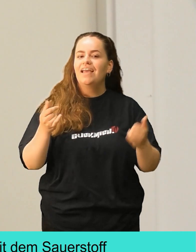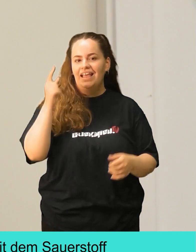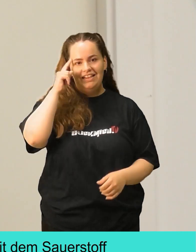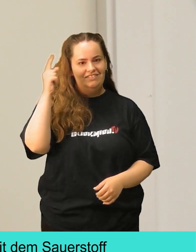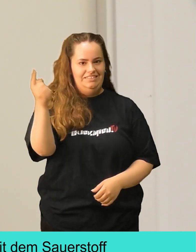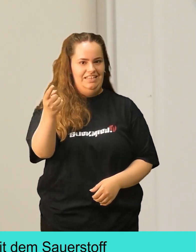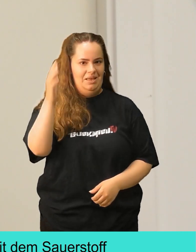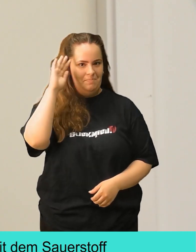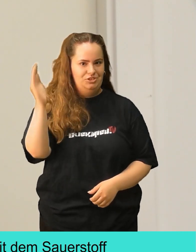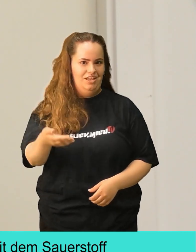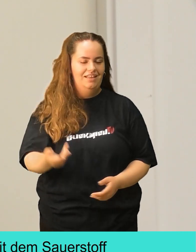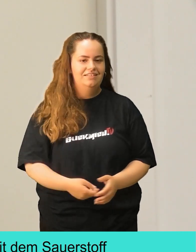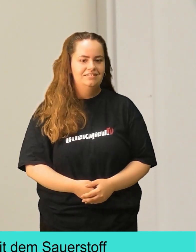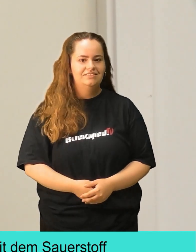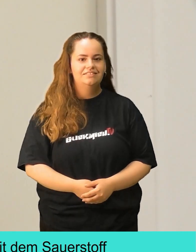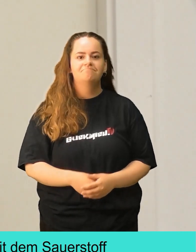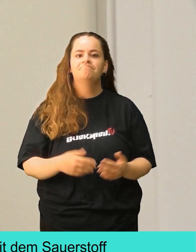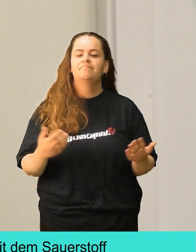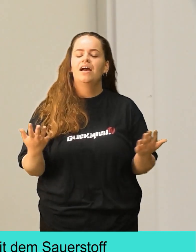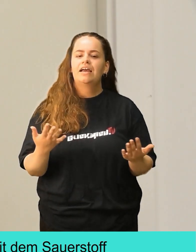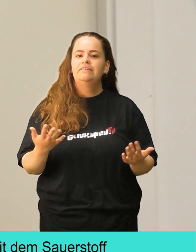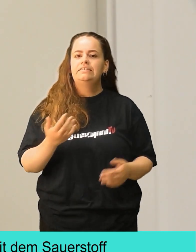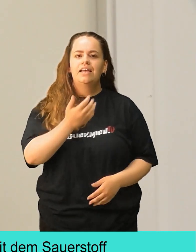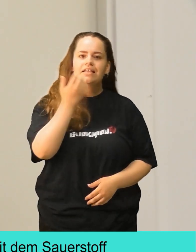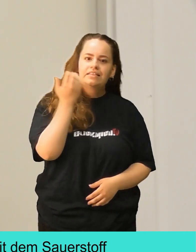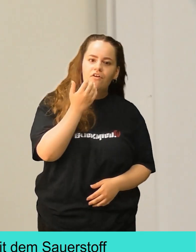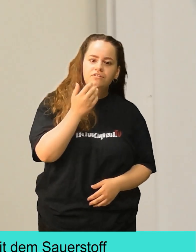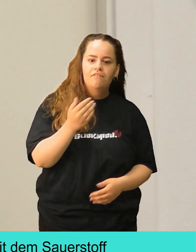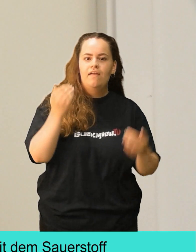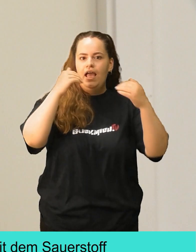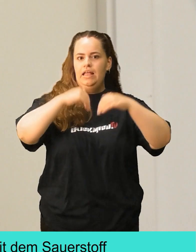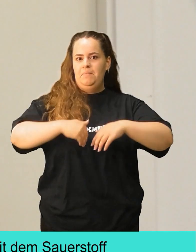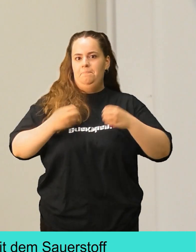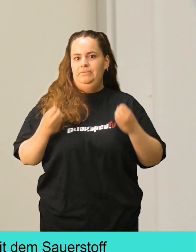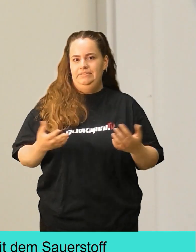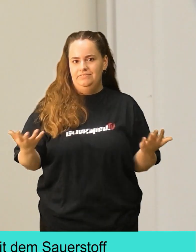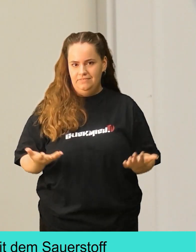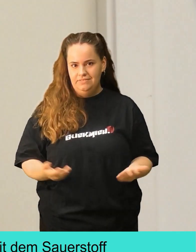So, jetzt wisst ihr Bescheid, was mit dem Sauerstoff nach dem Einatmen passiert.